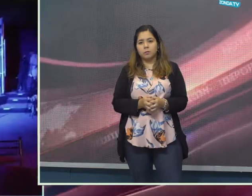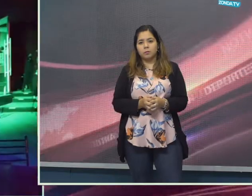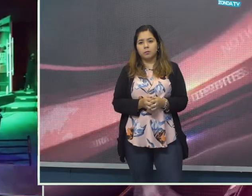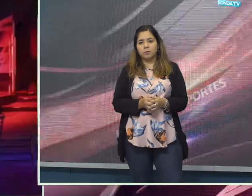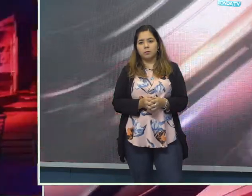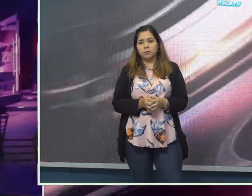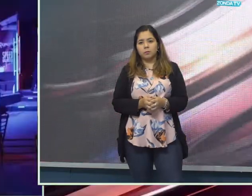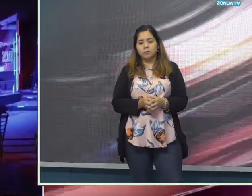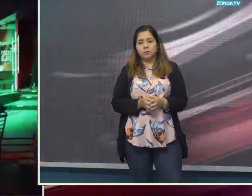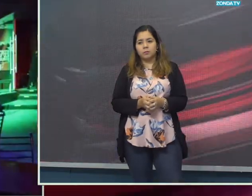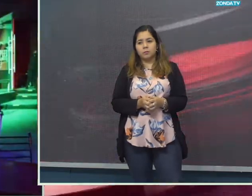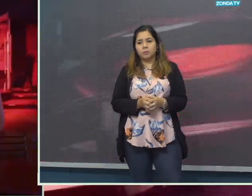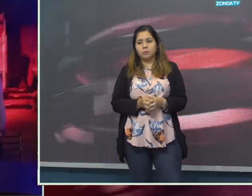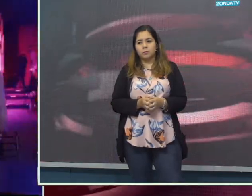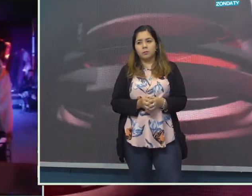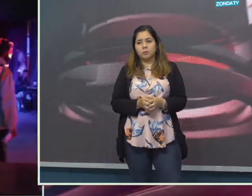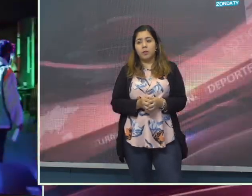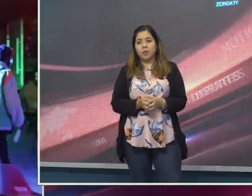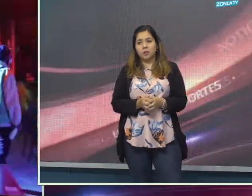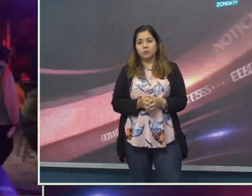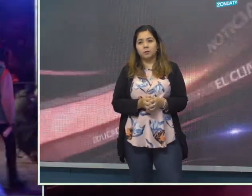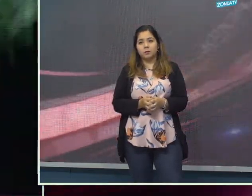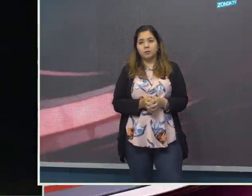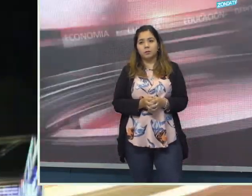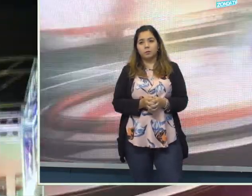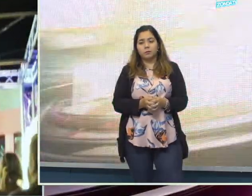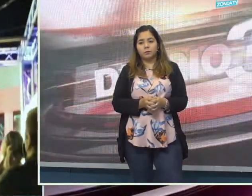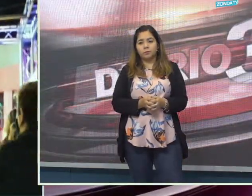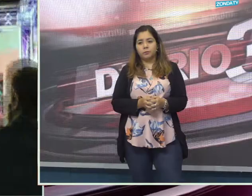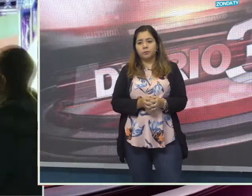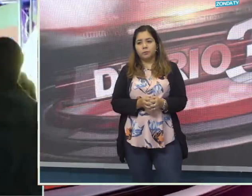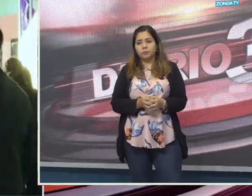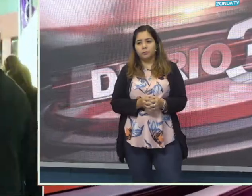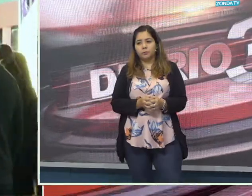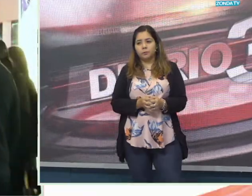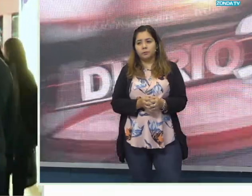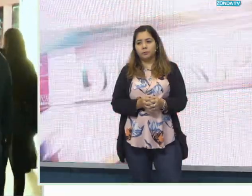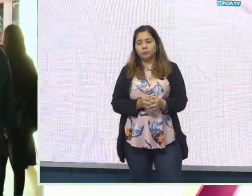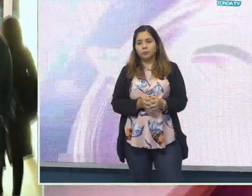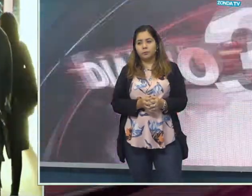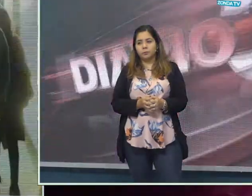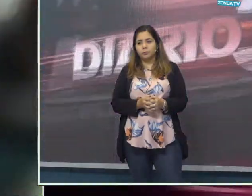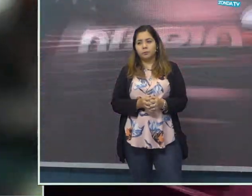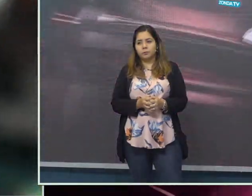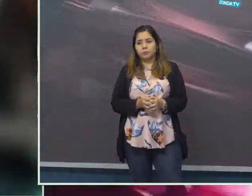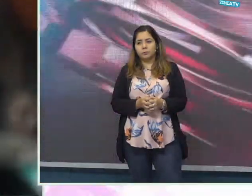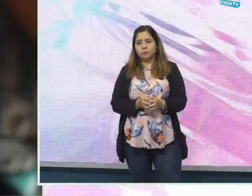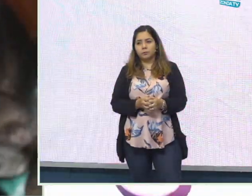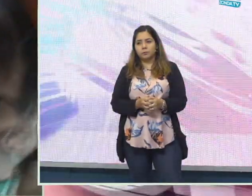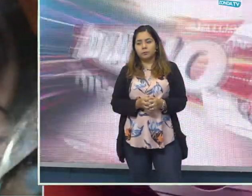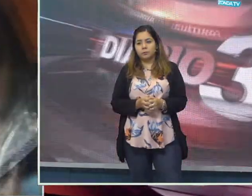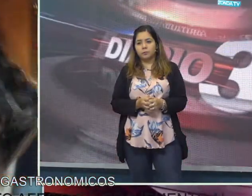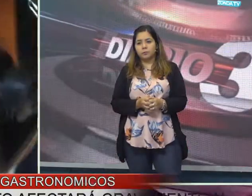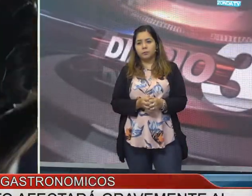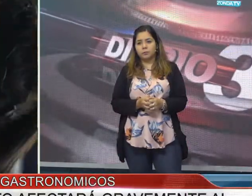sabíamos lo que iba a decir después del presidente. Claro. El DNU que da un estricto cierre total